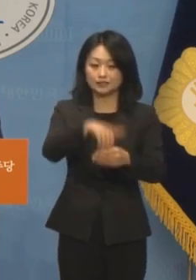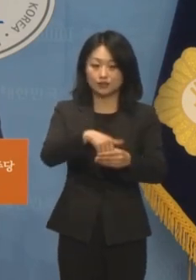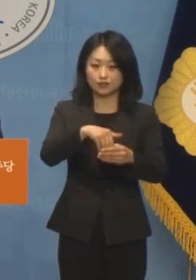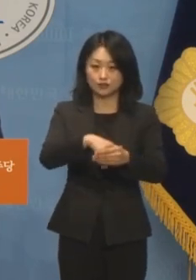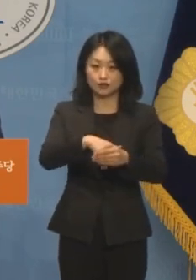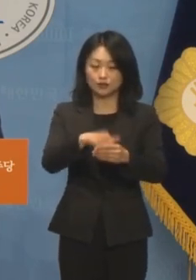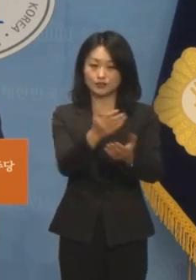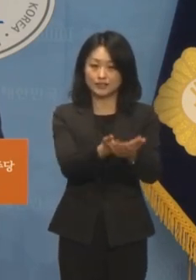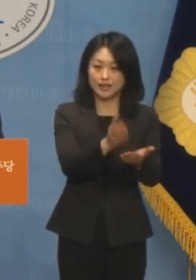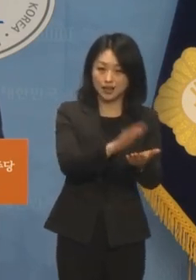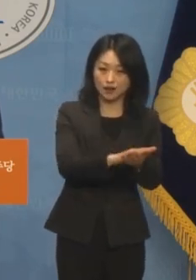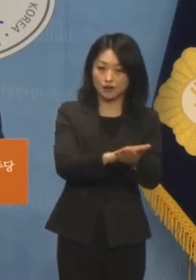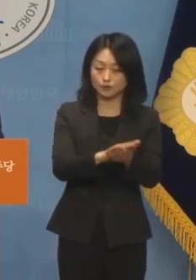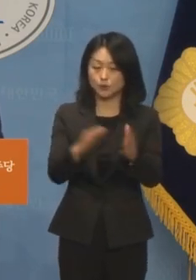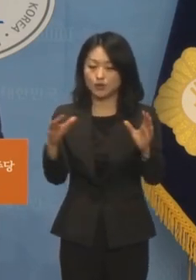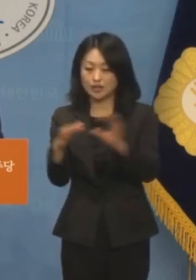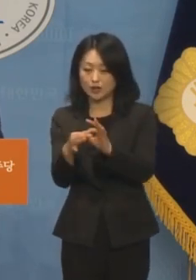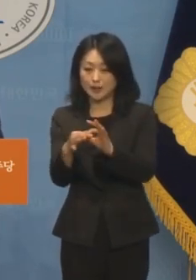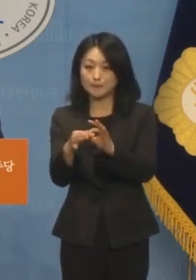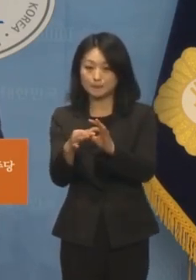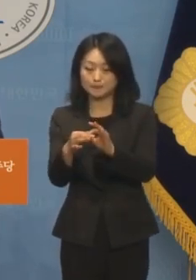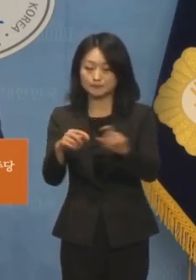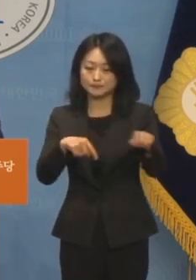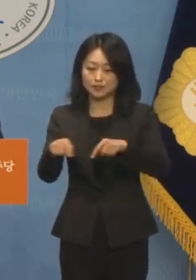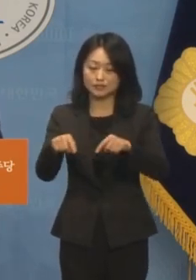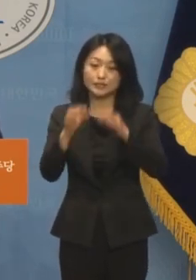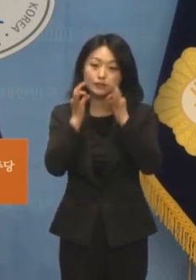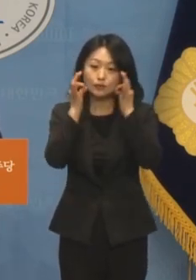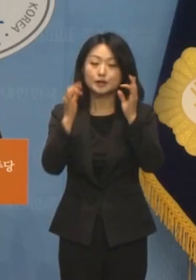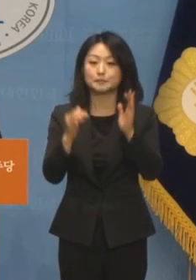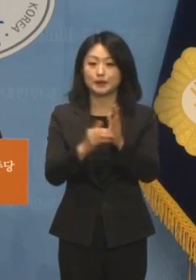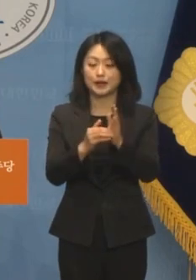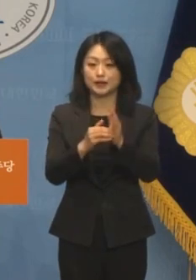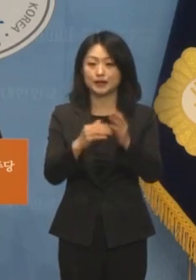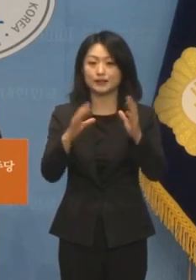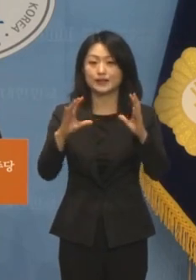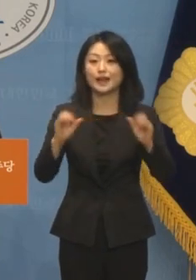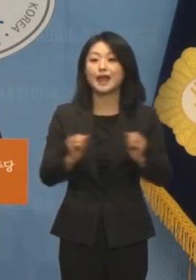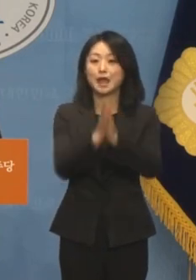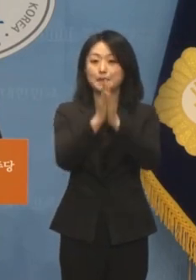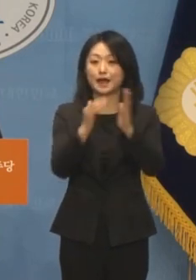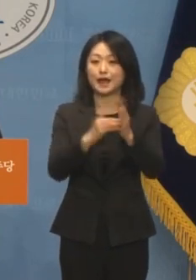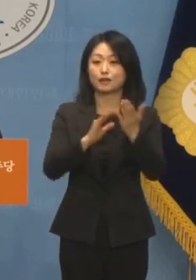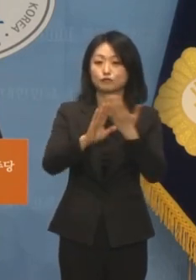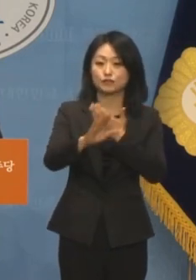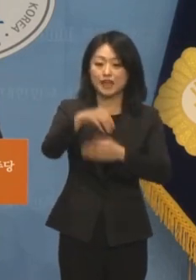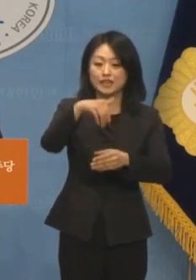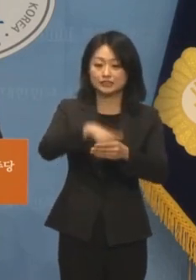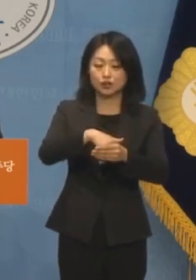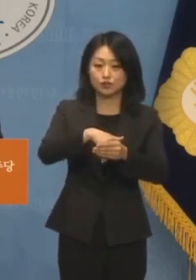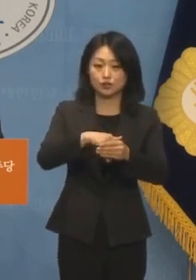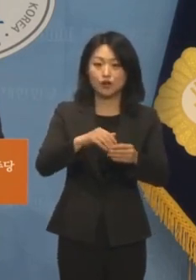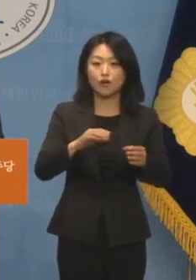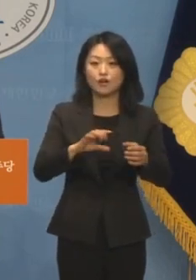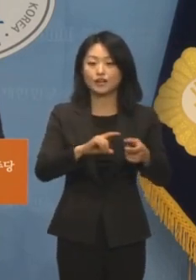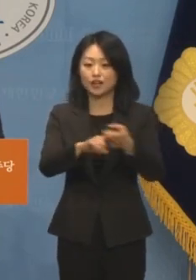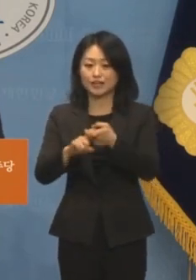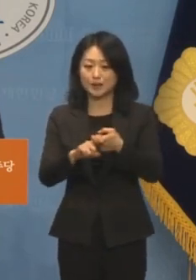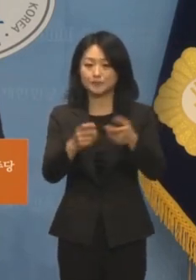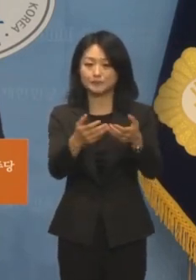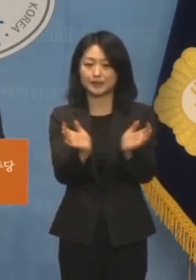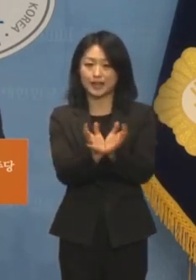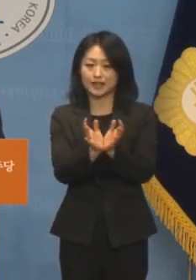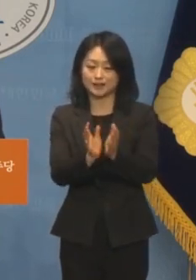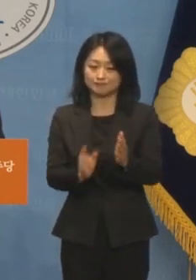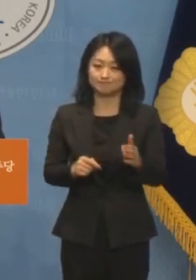구현을 위해 끊임없이 노력해왔으며 해방 이후 최초의 선거연합정당의 성공을 위해